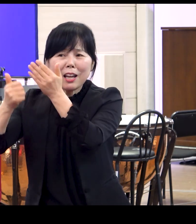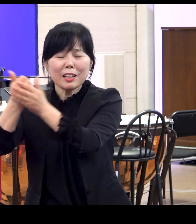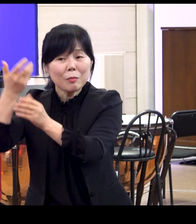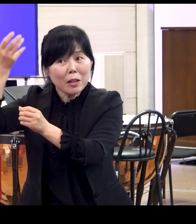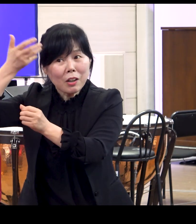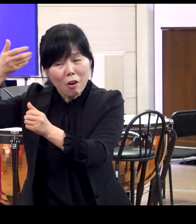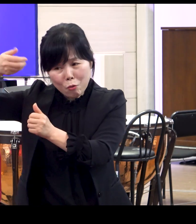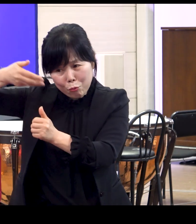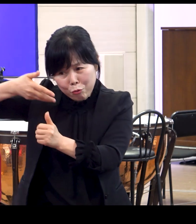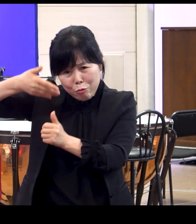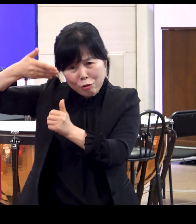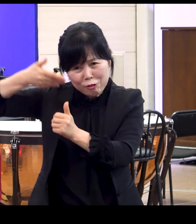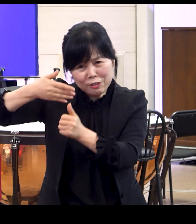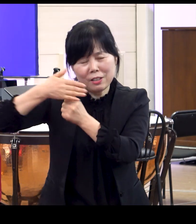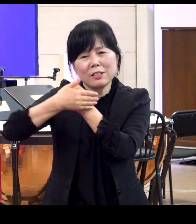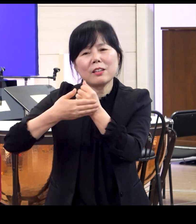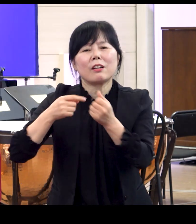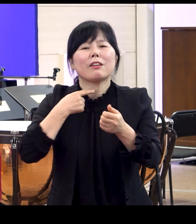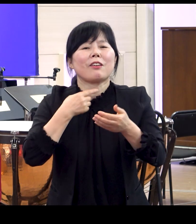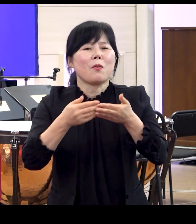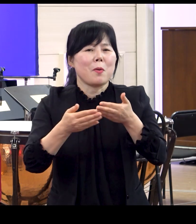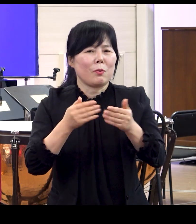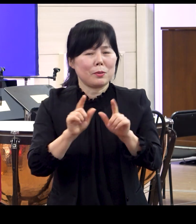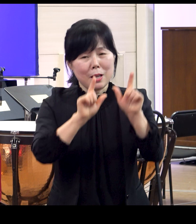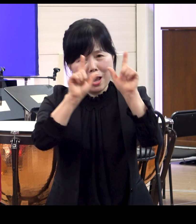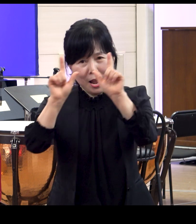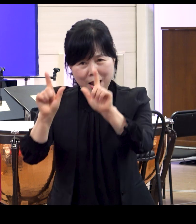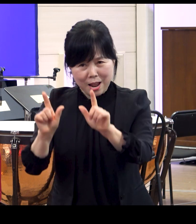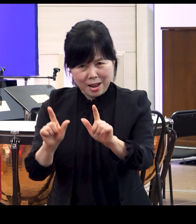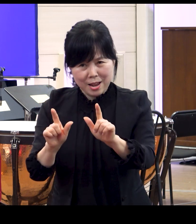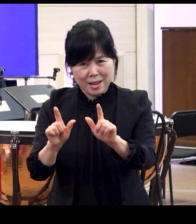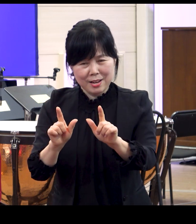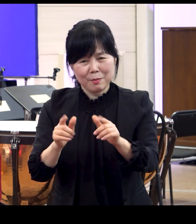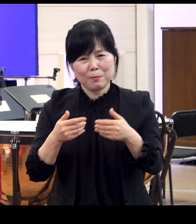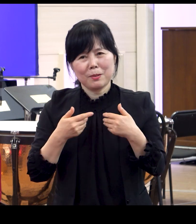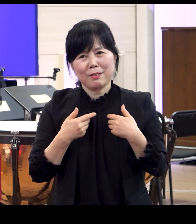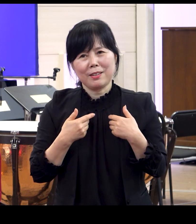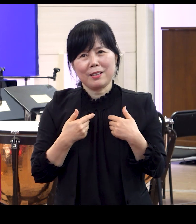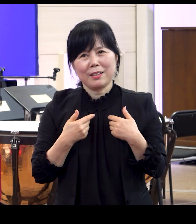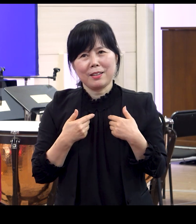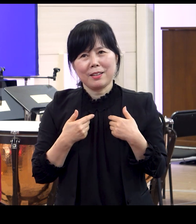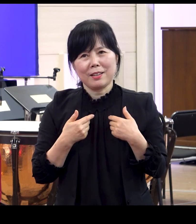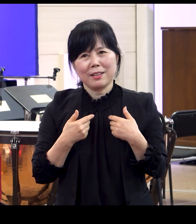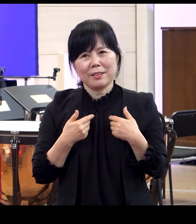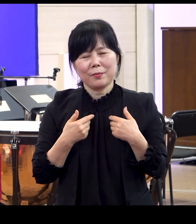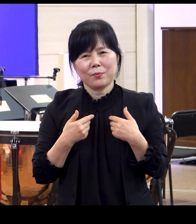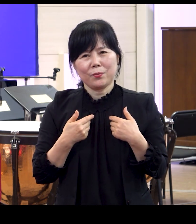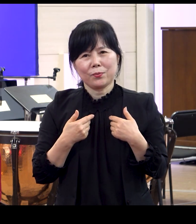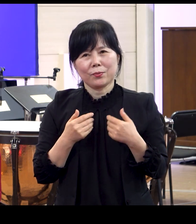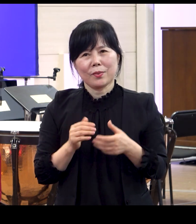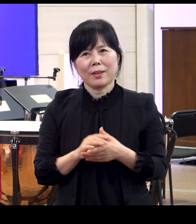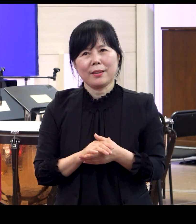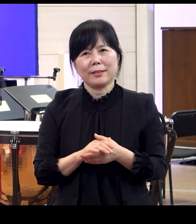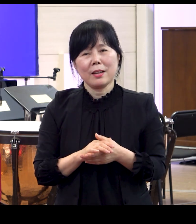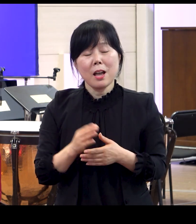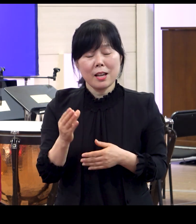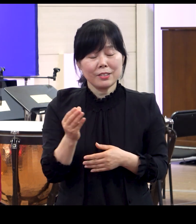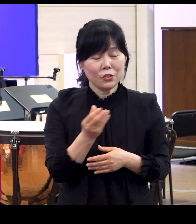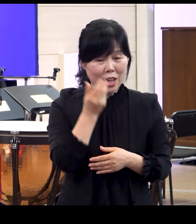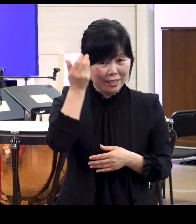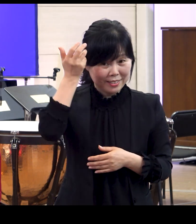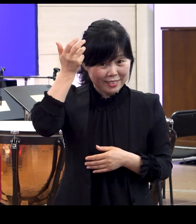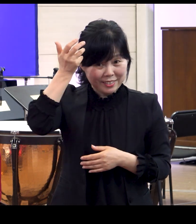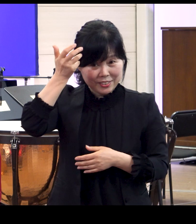나에게 당신의 영을 부어주시는 은혜를 체험하면서, 그러면서 그렇게